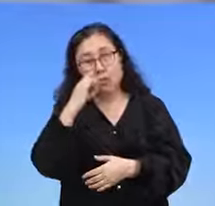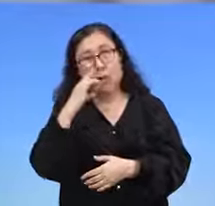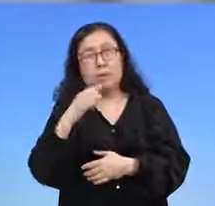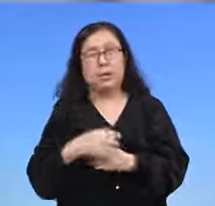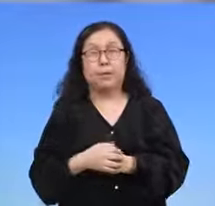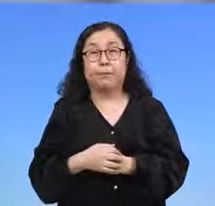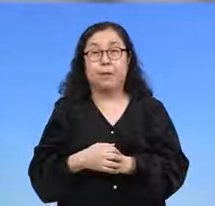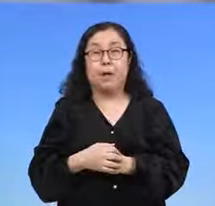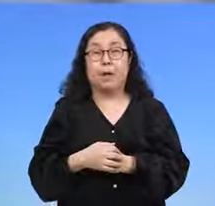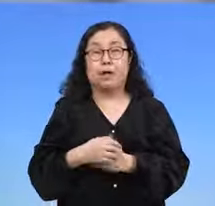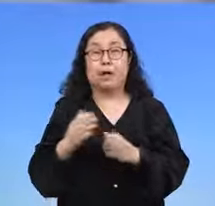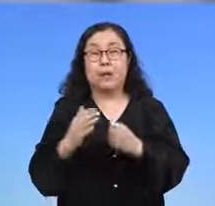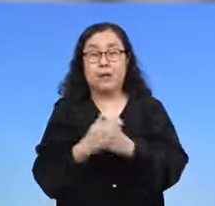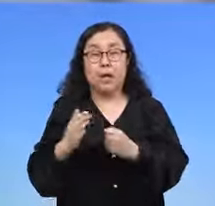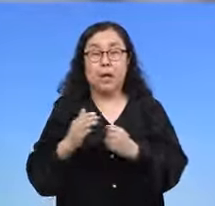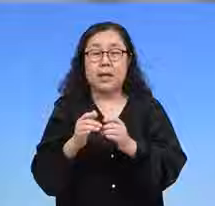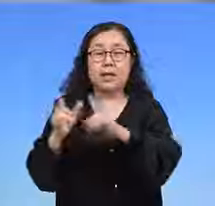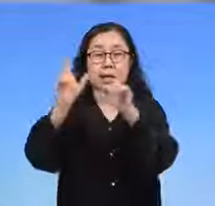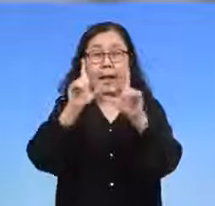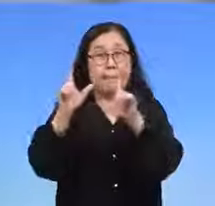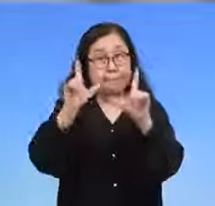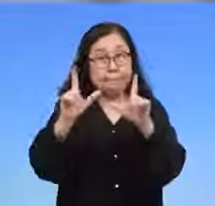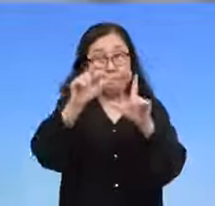인생이 오리무중이라는 겁니다.